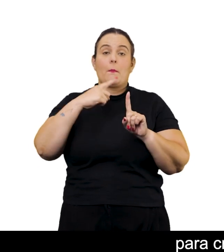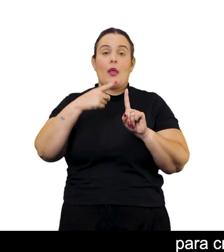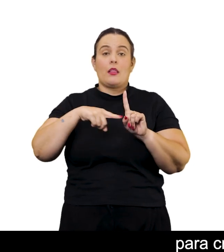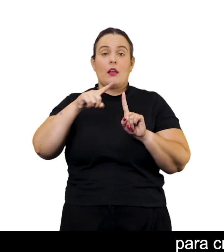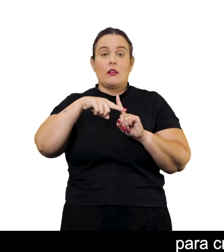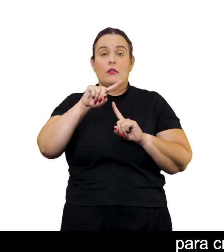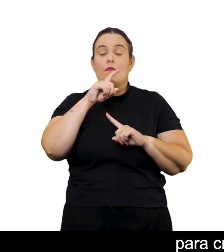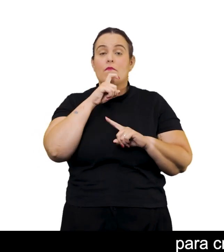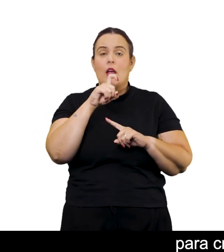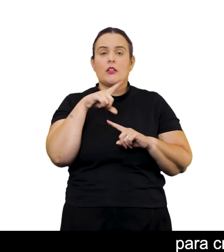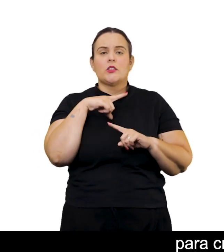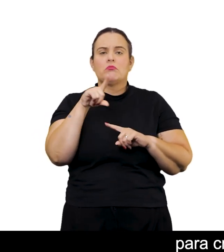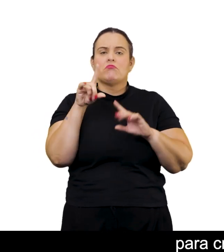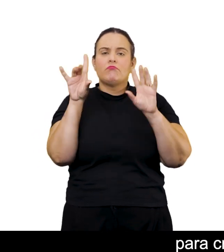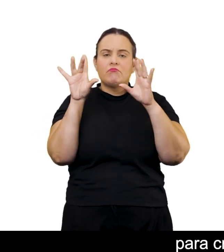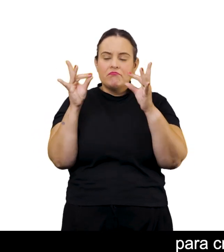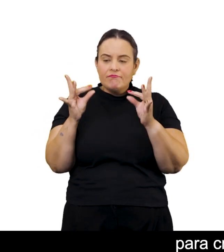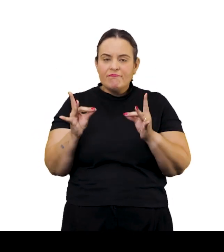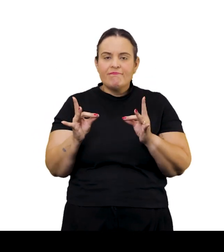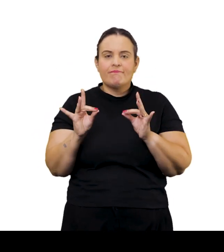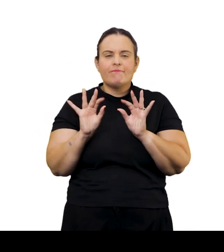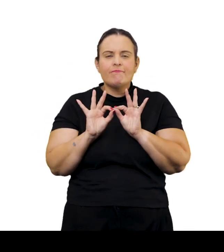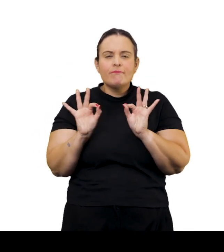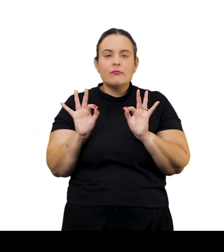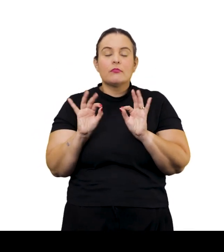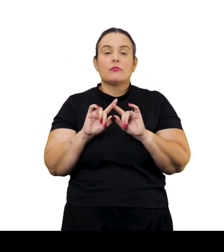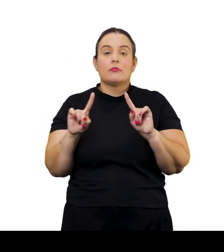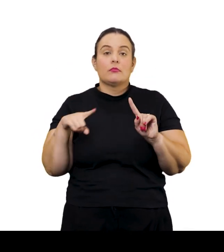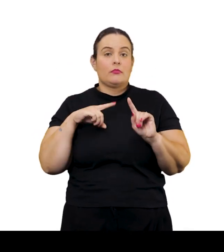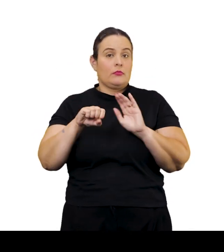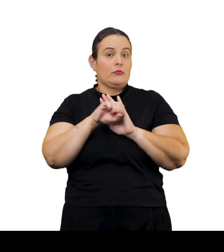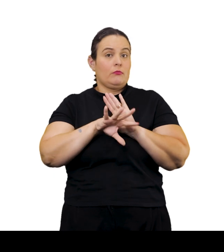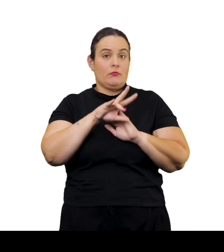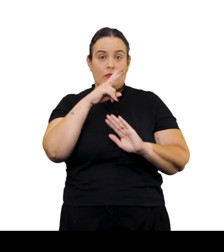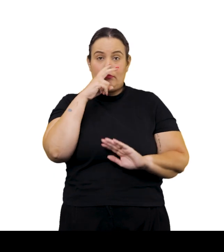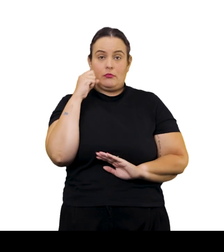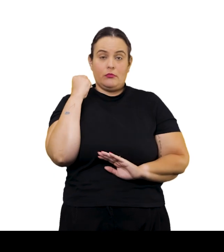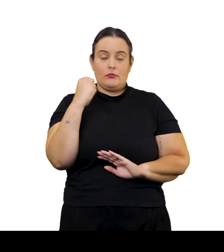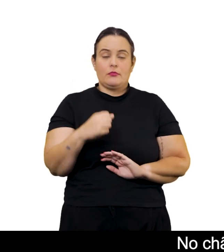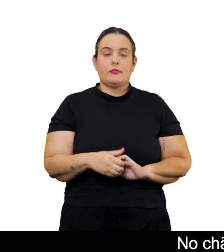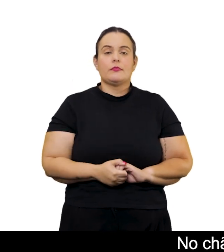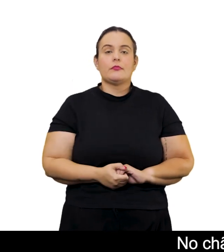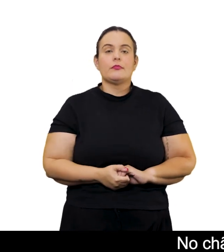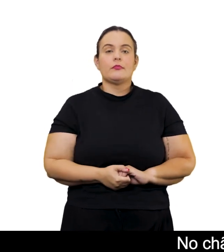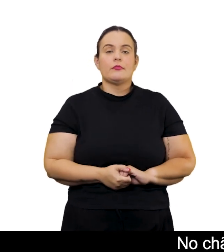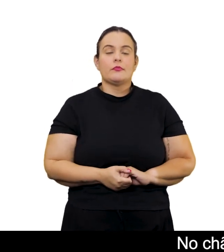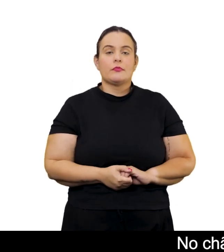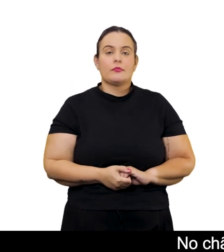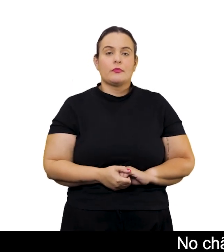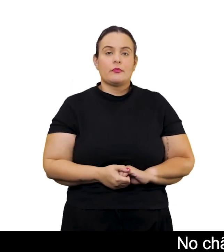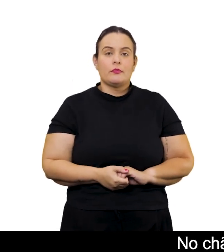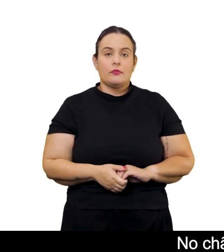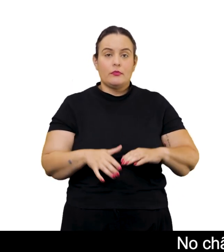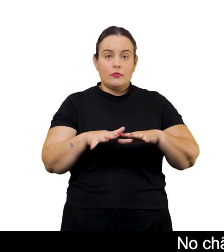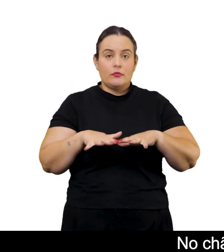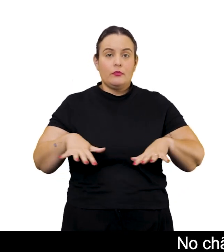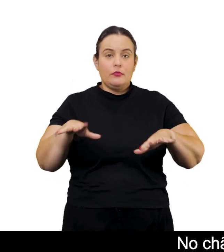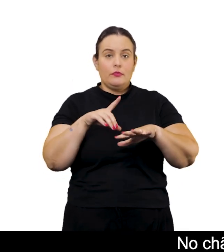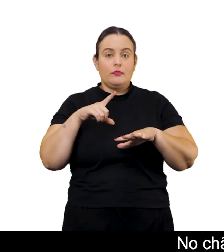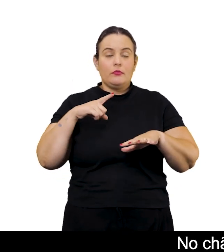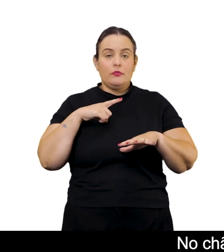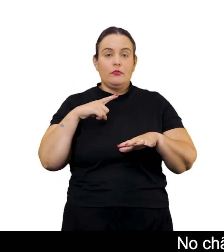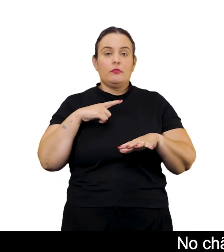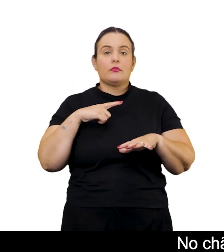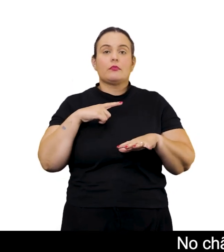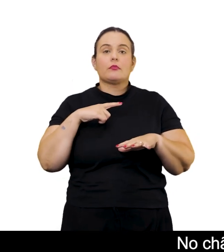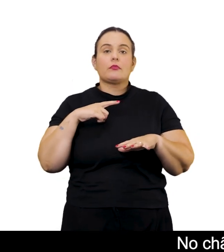composição que, embora geométrica e minimalista, é carregada de simbolismo. No chão, um cacho de bananas